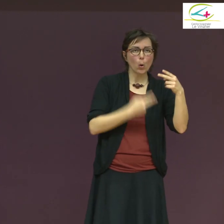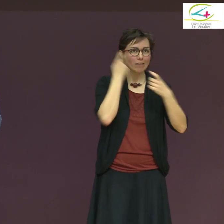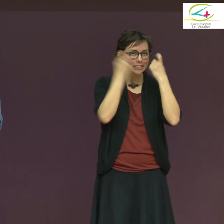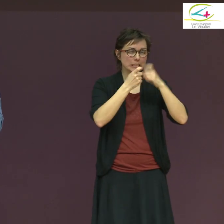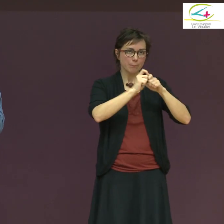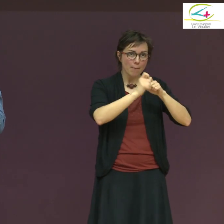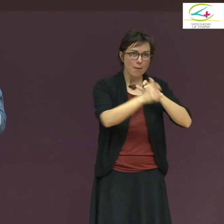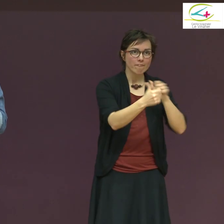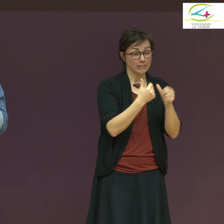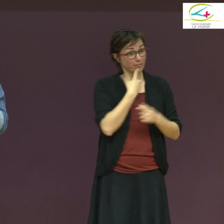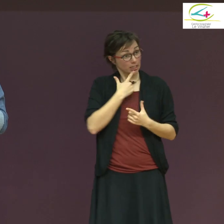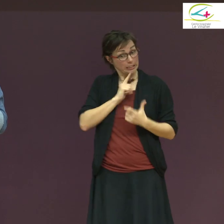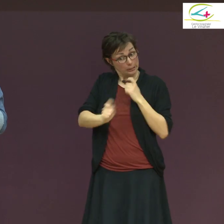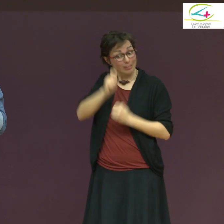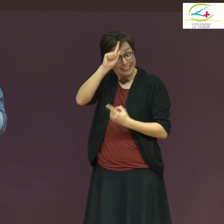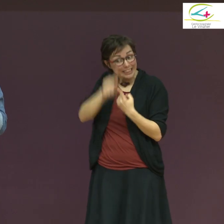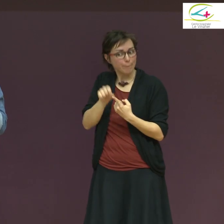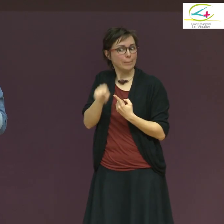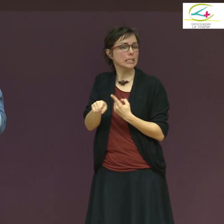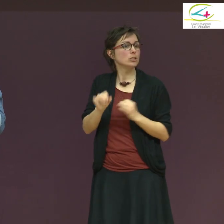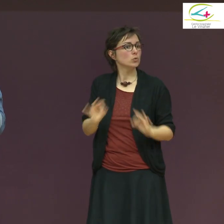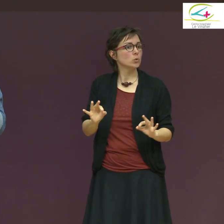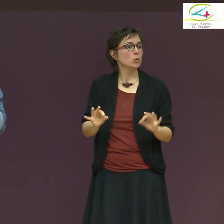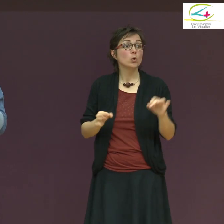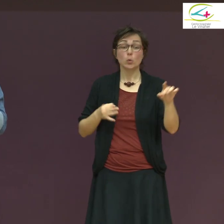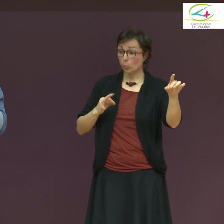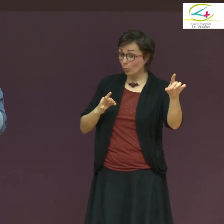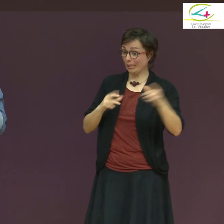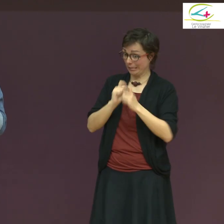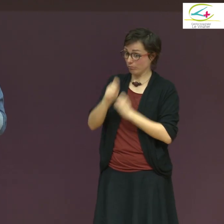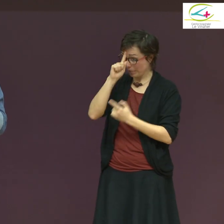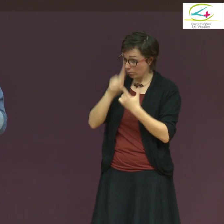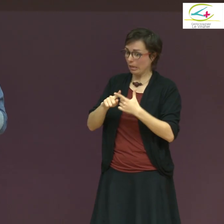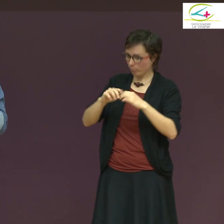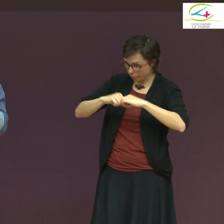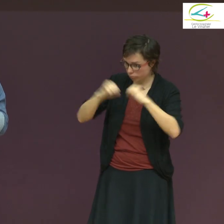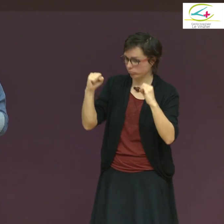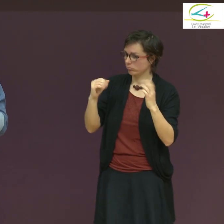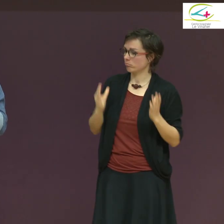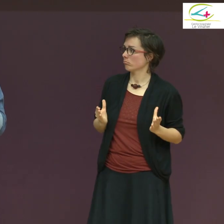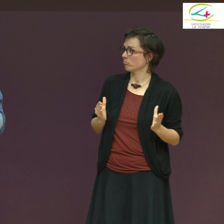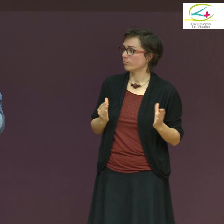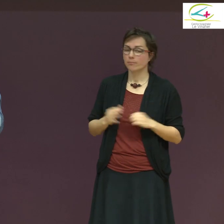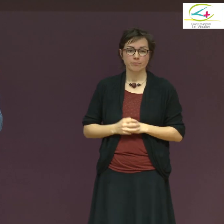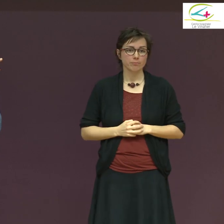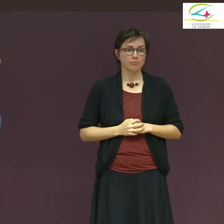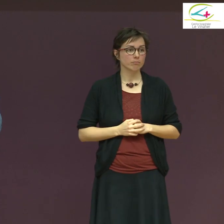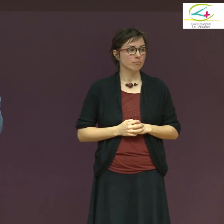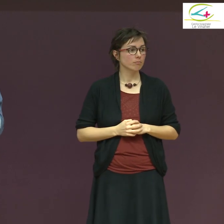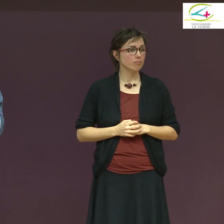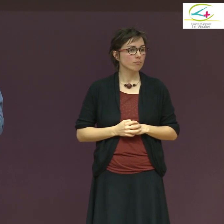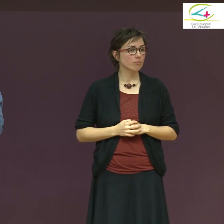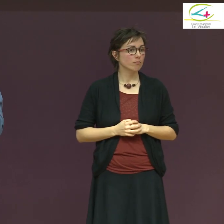Ça veut dire que déjà, on en parle. On en parle pour. J'envoie le là-dessus, mais.